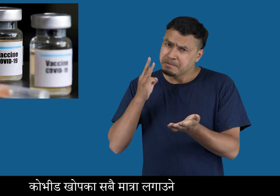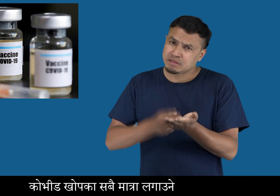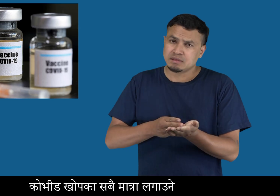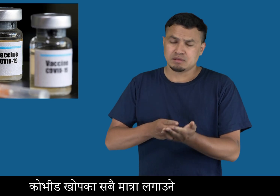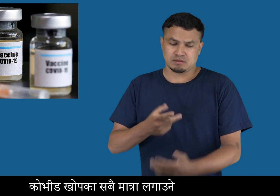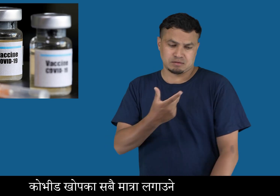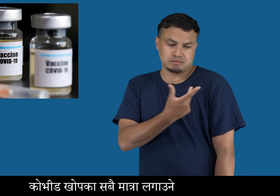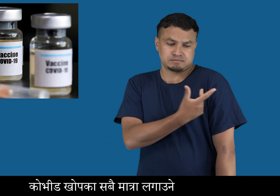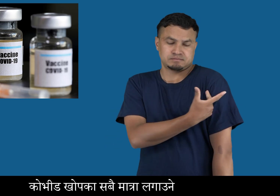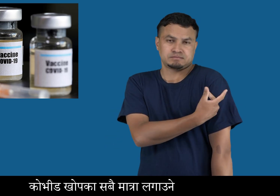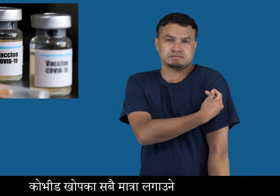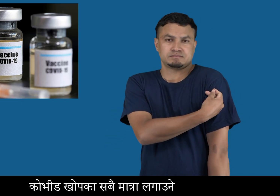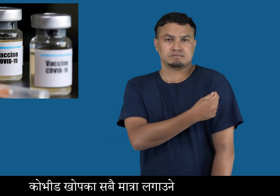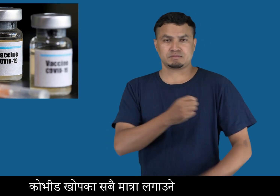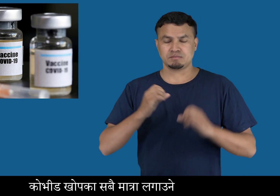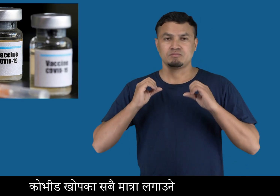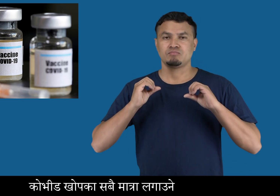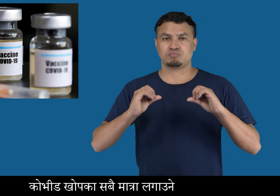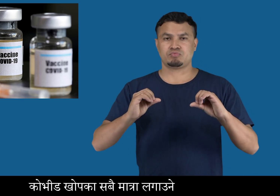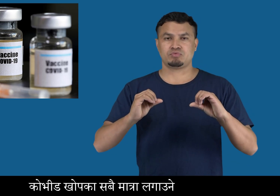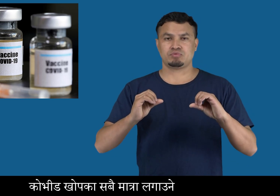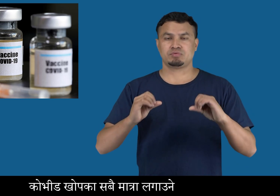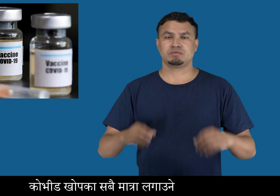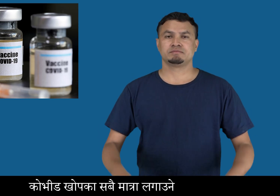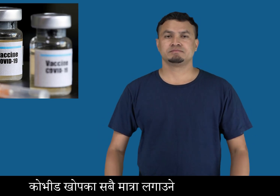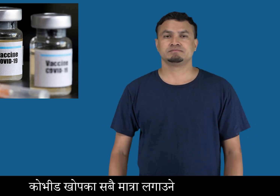कोभिड खोपका सबै मात्रा लगाउने,